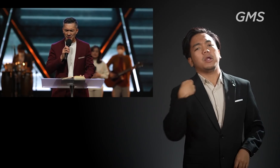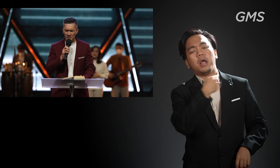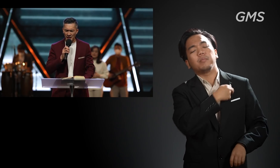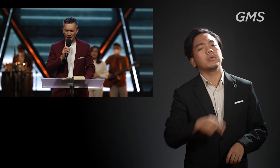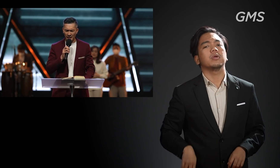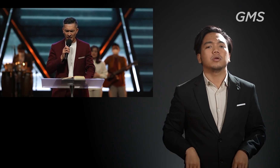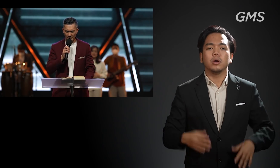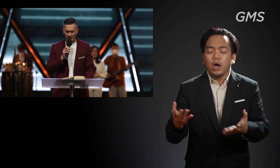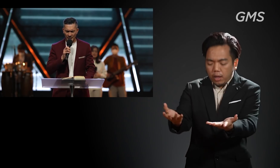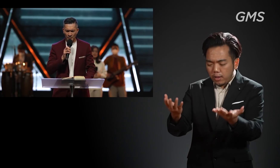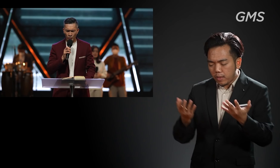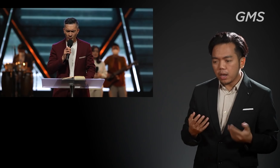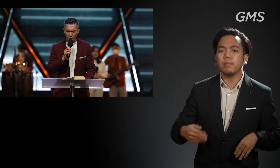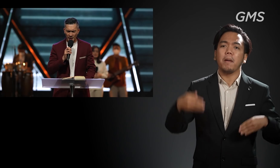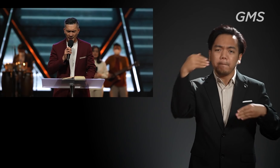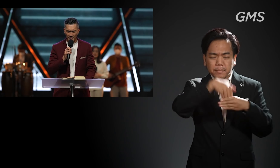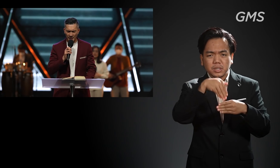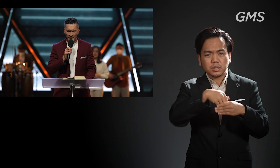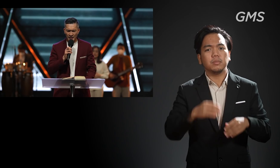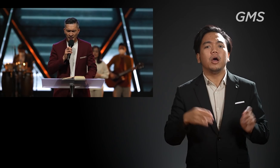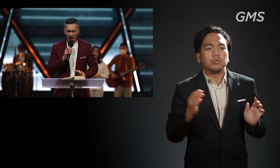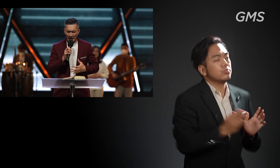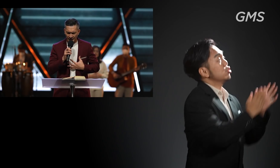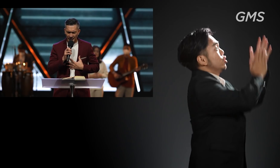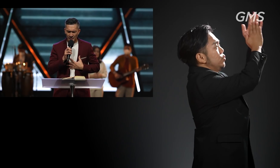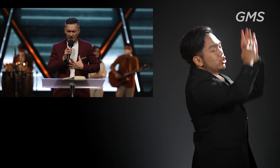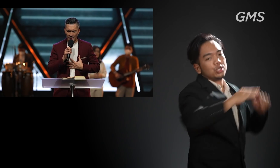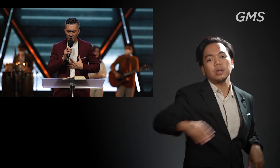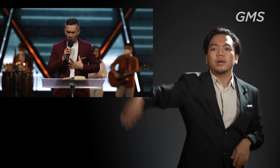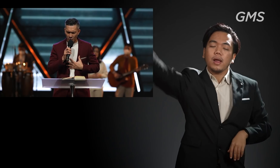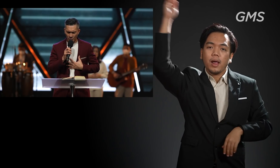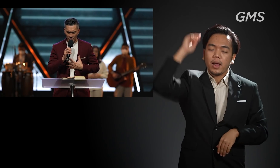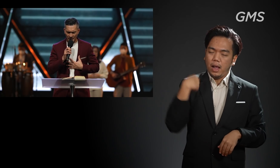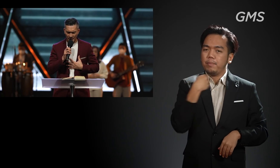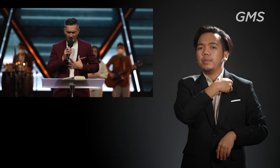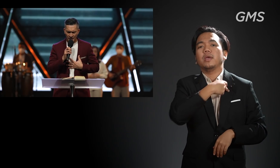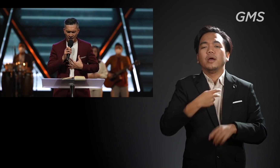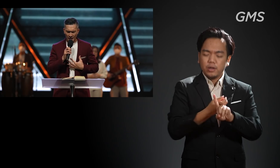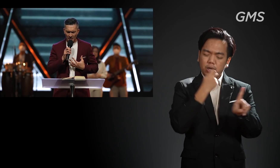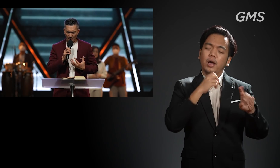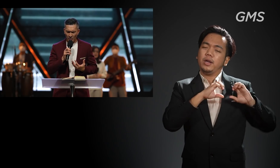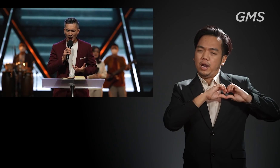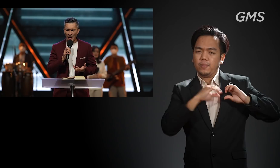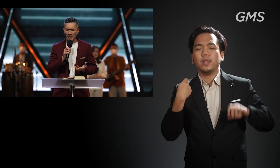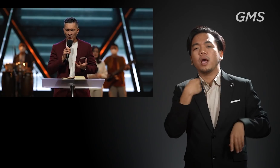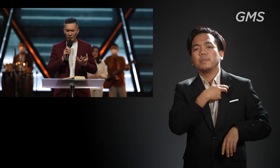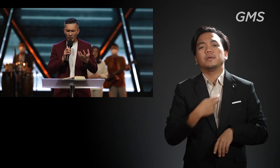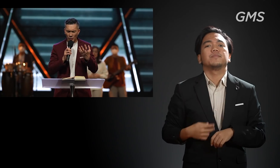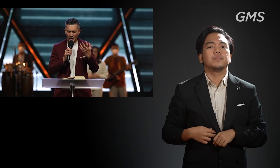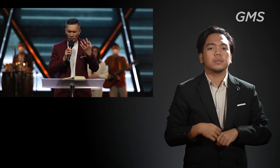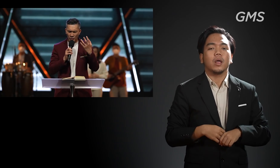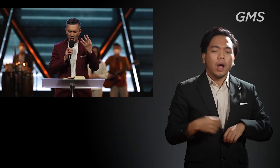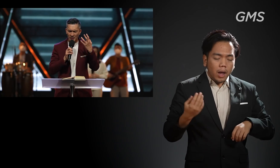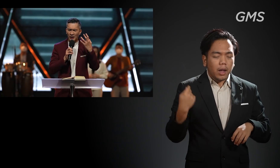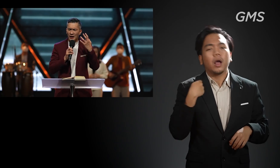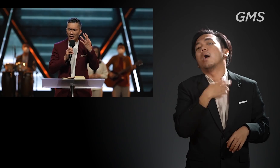terimalah persembahan, puji-pujian kami dari hati kami yang setulus-tulusnya. Dan kami berdoa mengundang